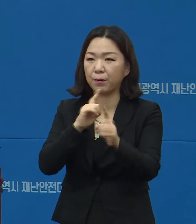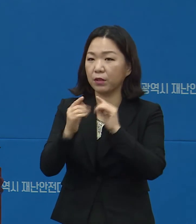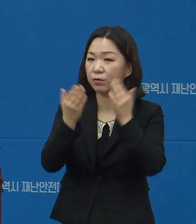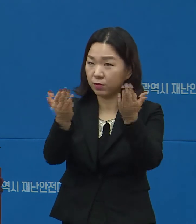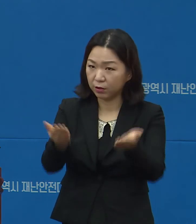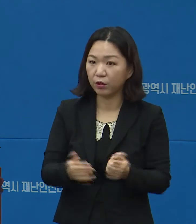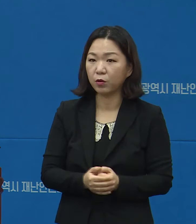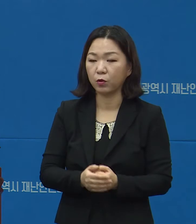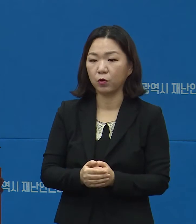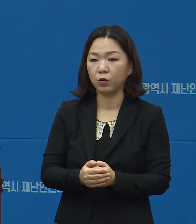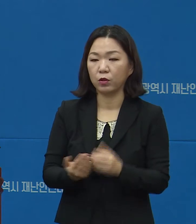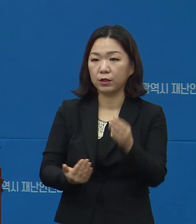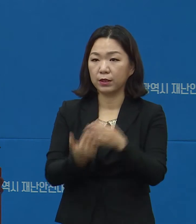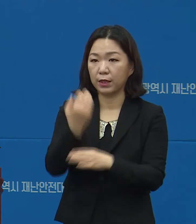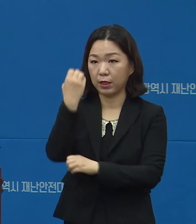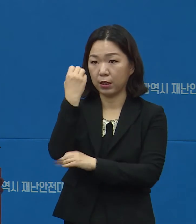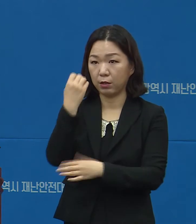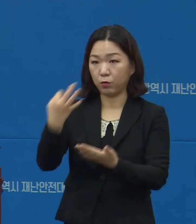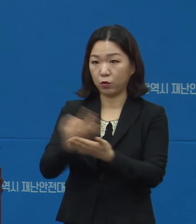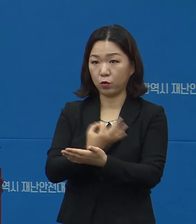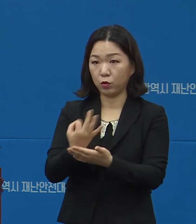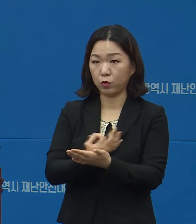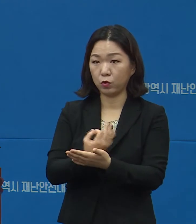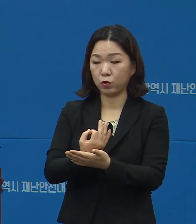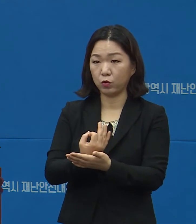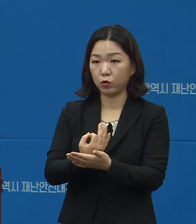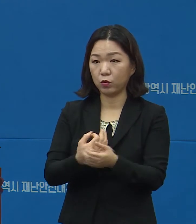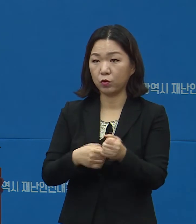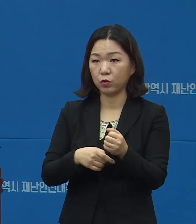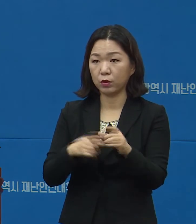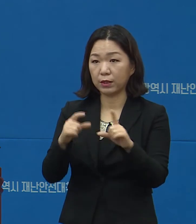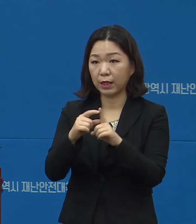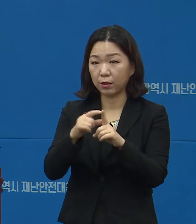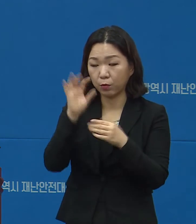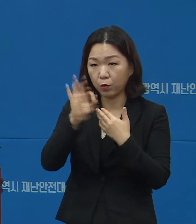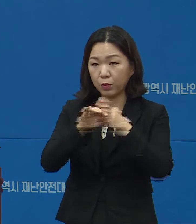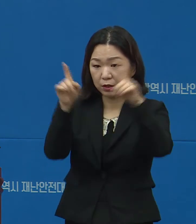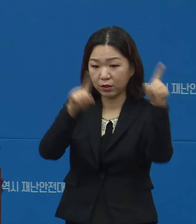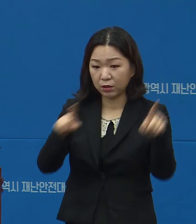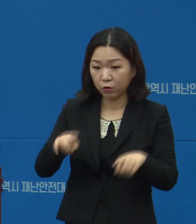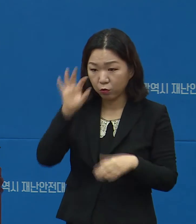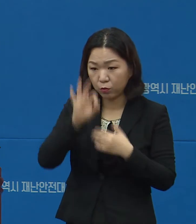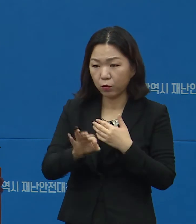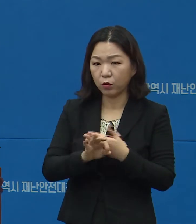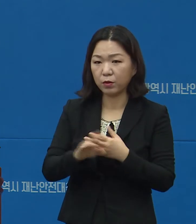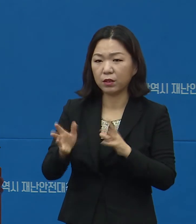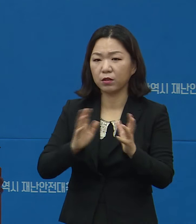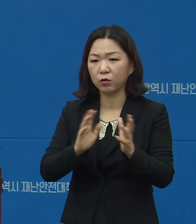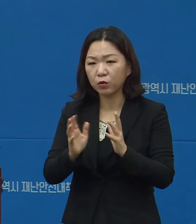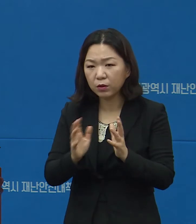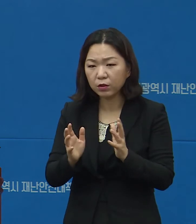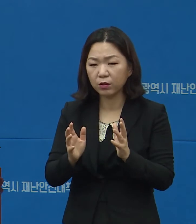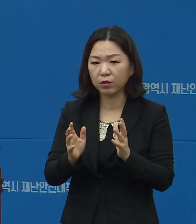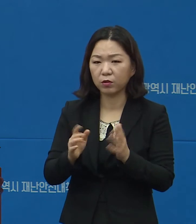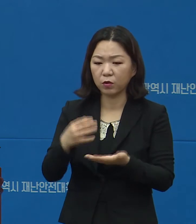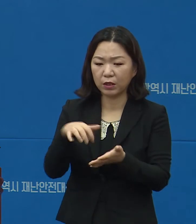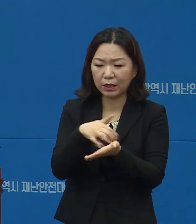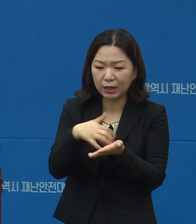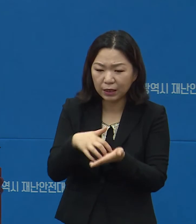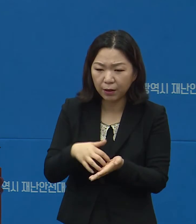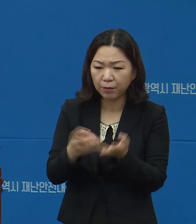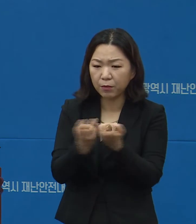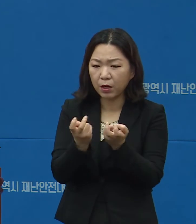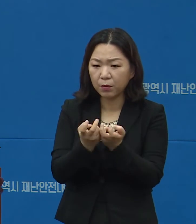기본 이 소득이라는 개념으로 지금 전국적으로 하다 보면은 이 논의와 계산 방법에서 또